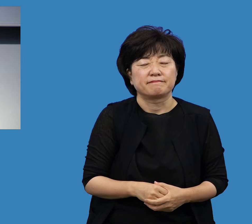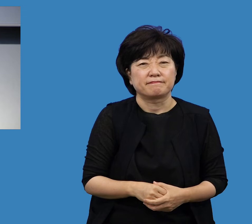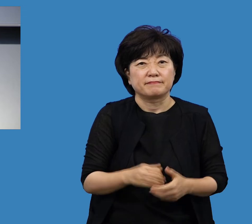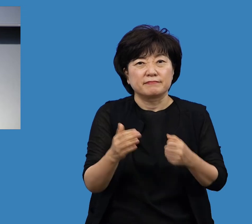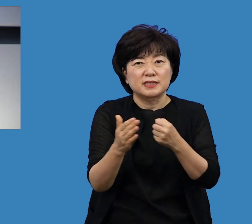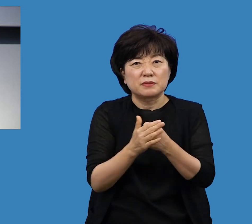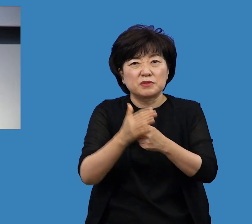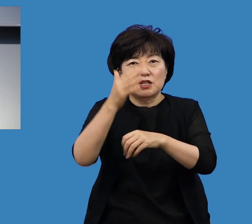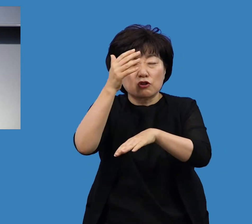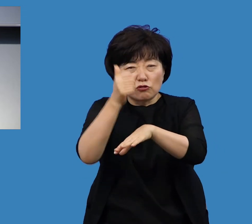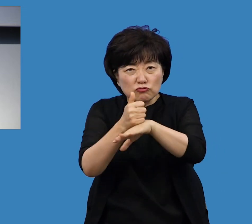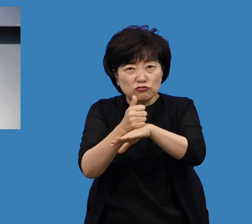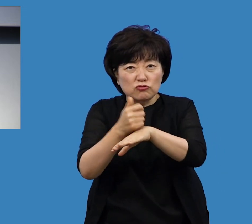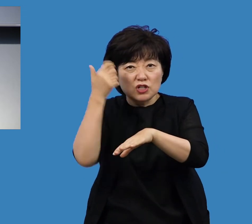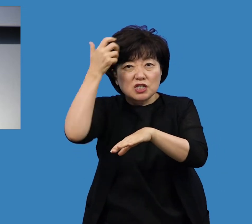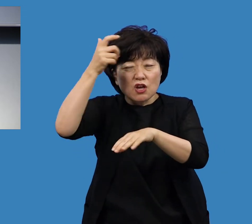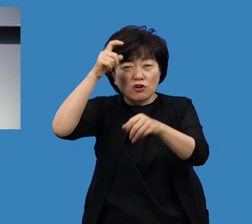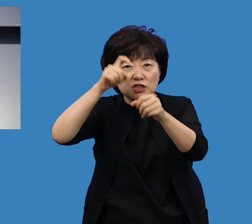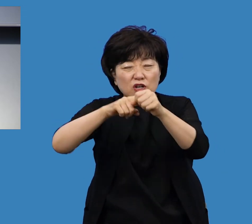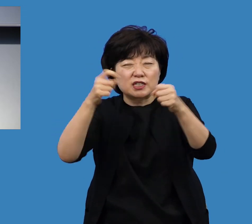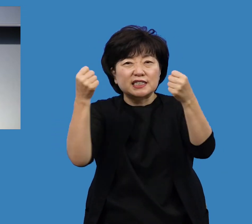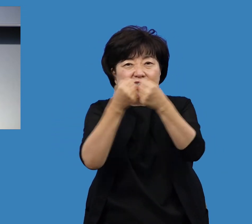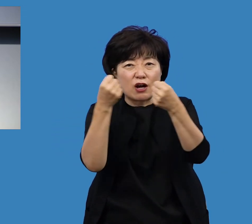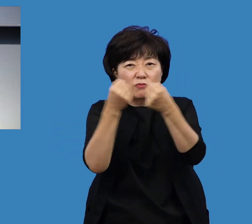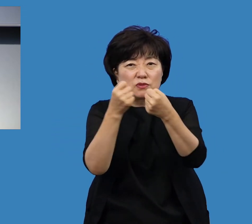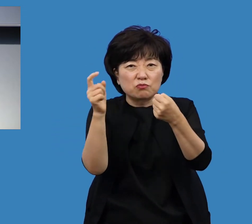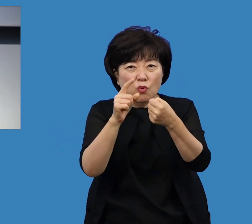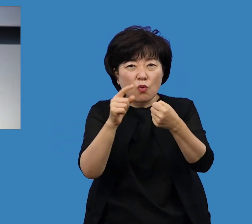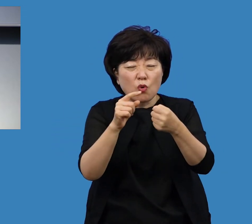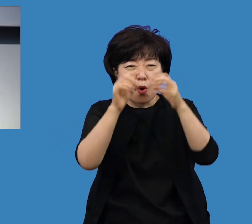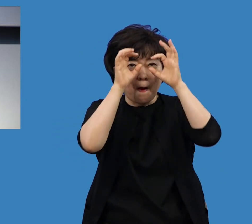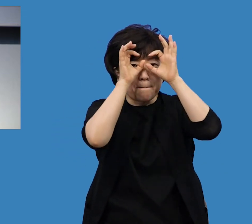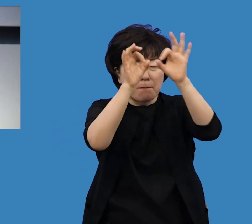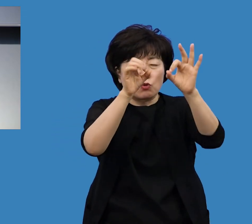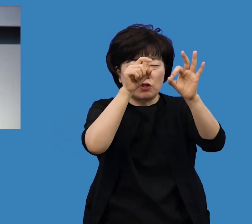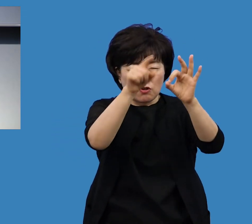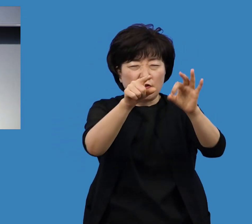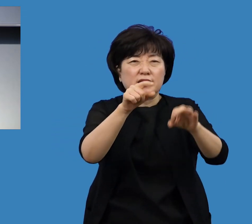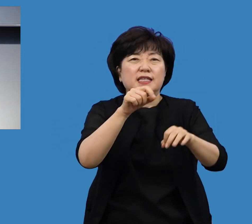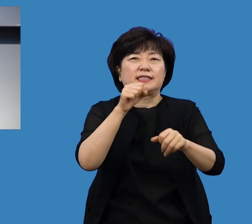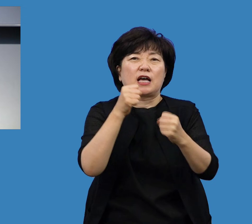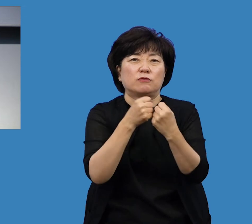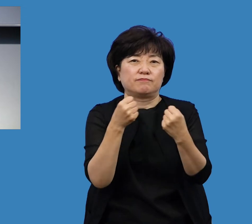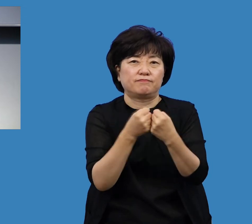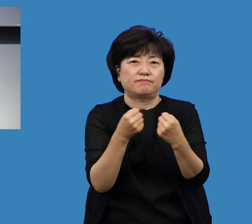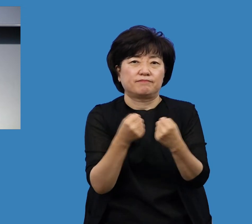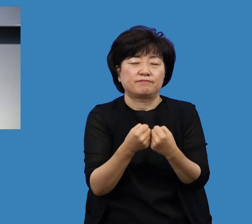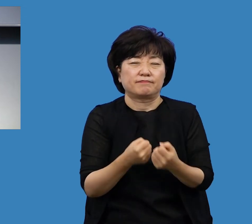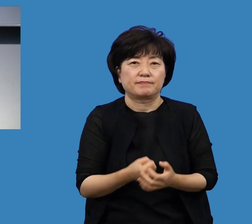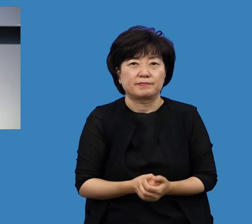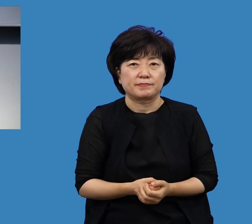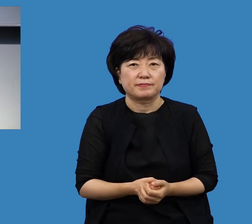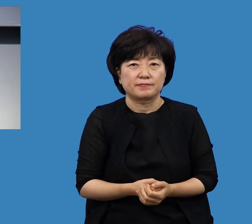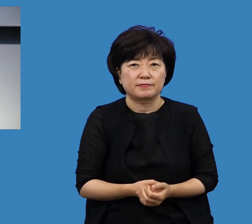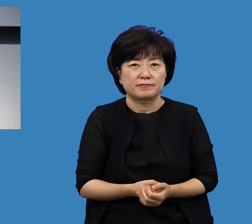이 영적인 싸움은 뭐의 싸움이에요? 보는 것의 싸움이에요. 보는 것.